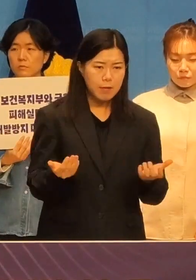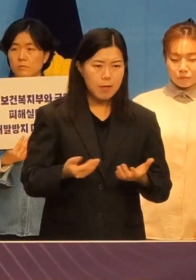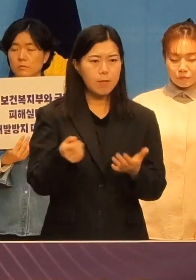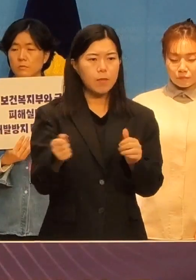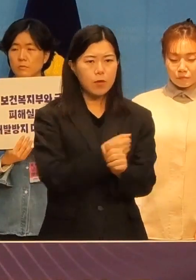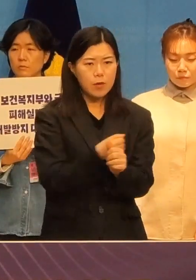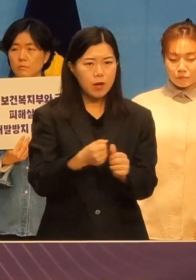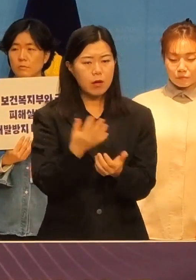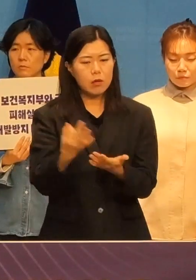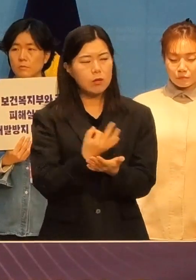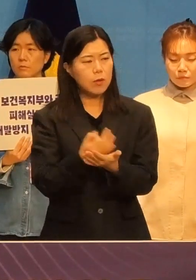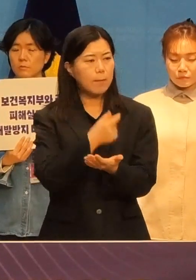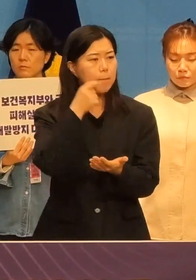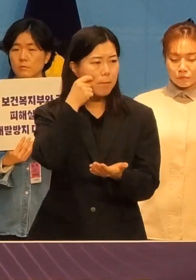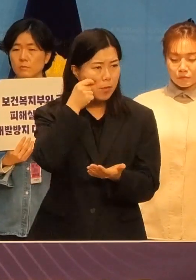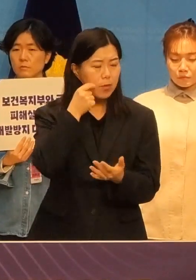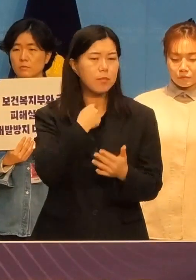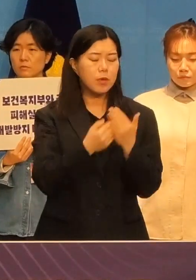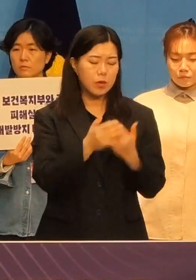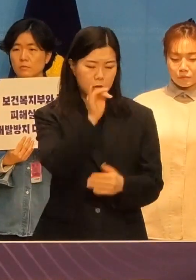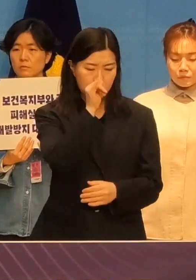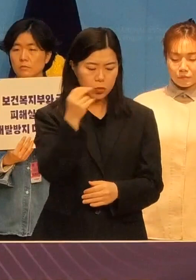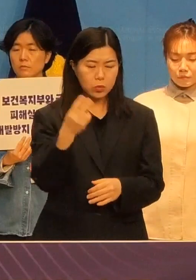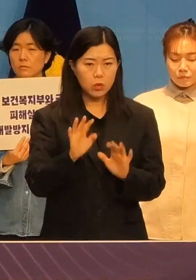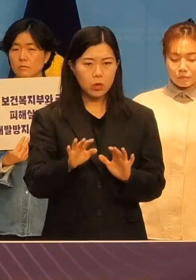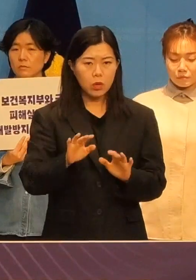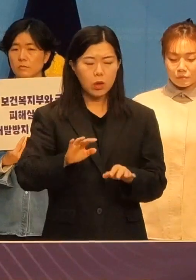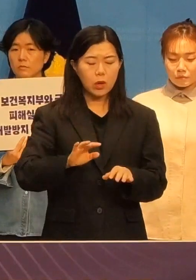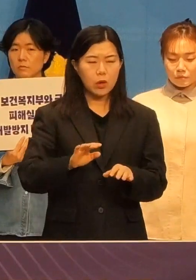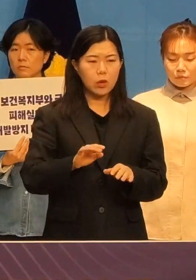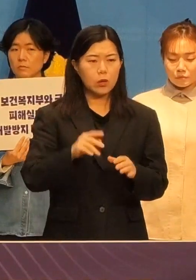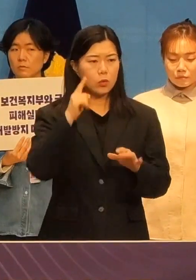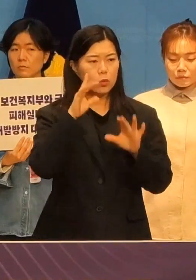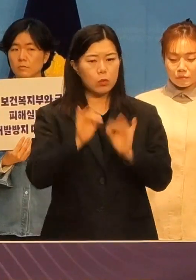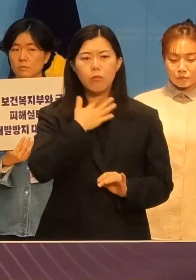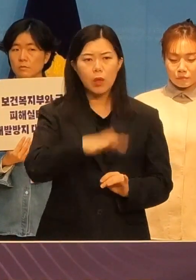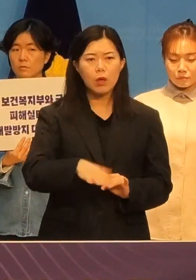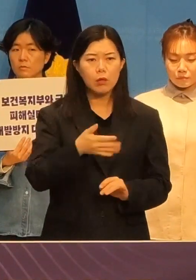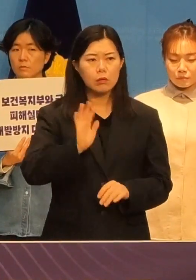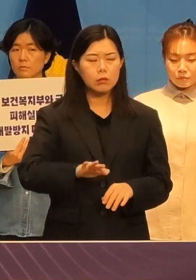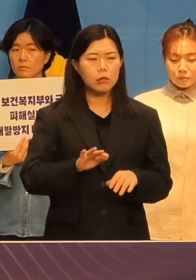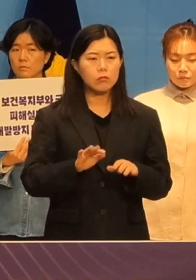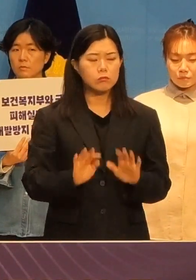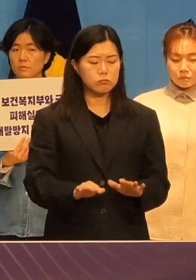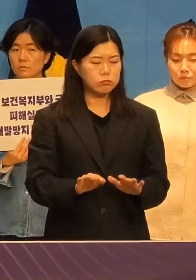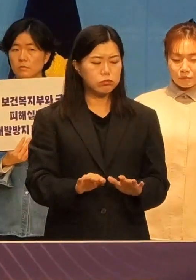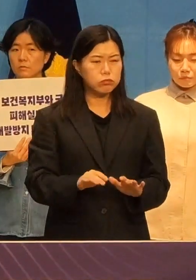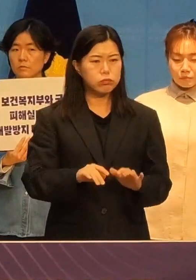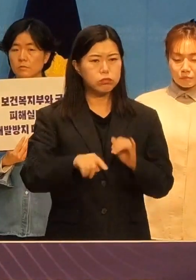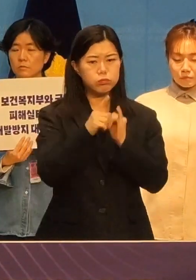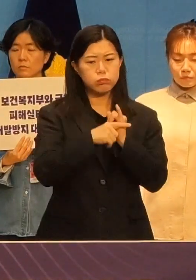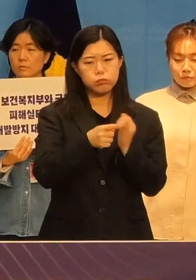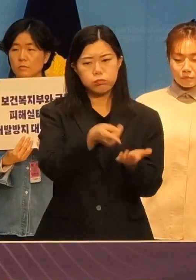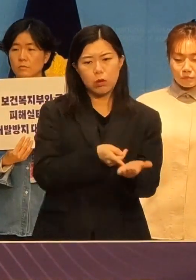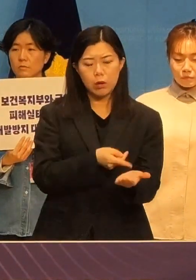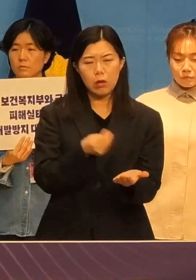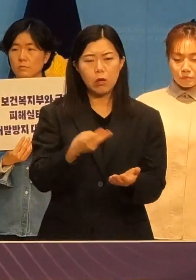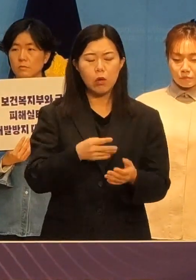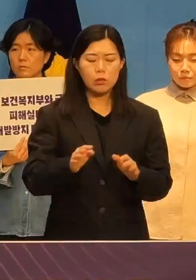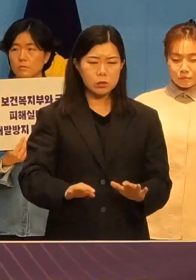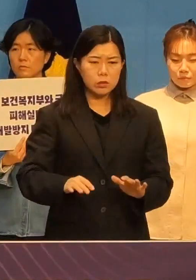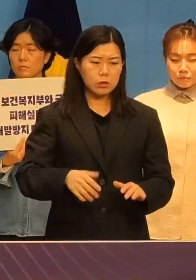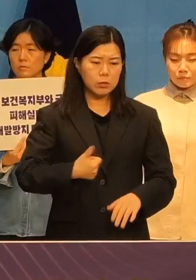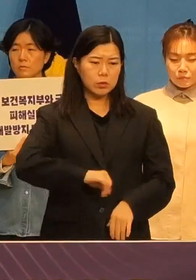미지급을 겪었고 더 나아가 동의 없는 강제 피임 시술과 자녀 권리라는 심각한 재생산권 침해를